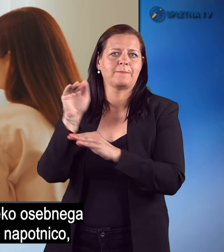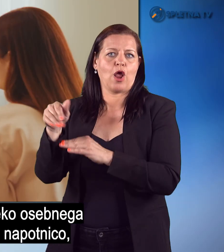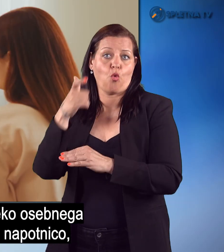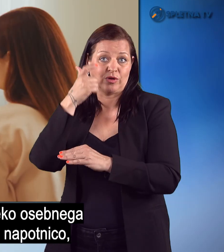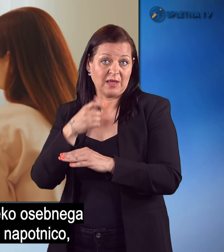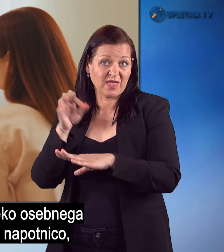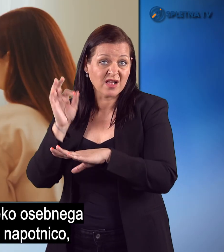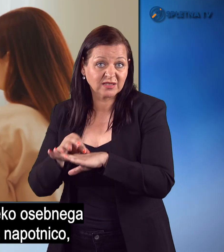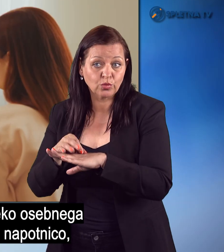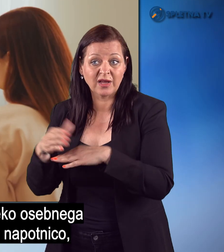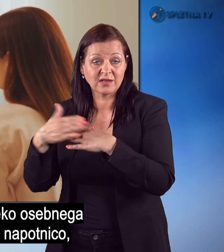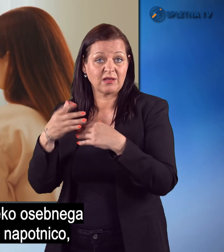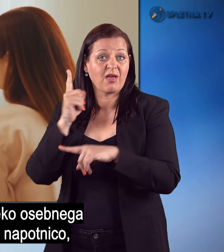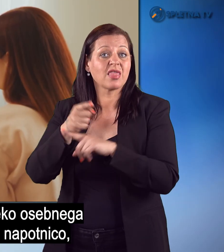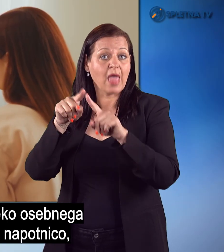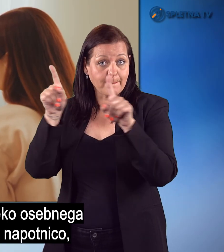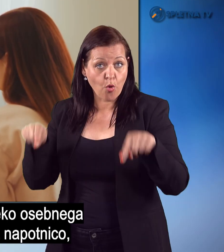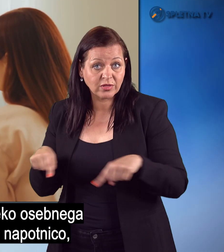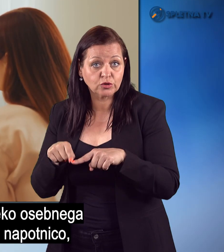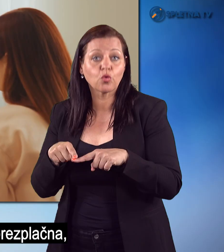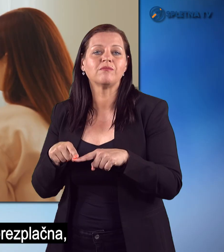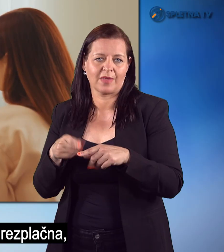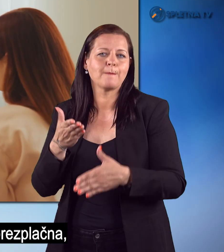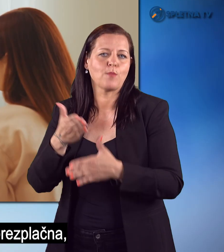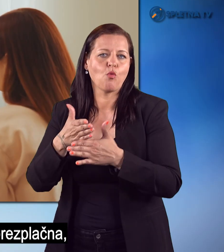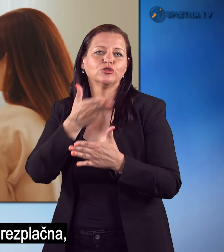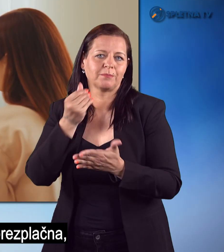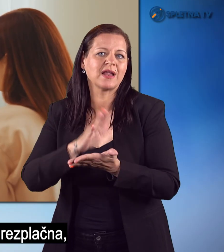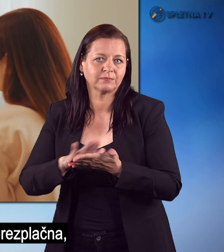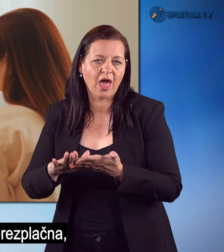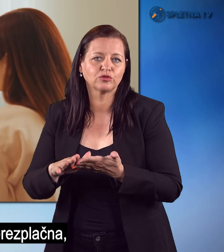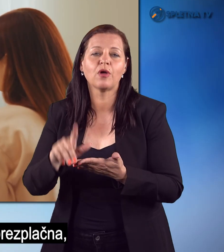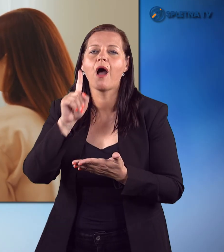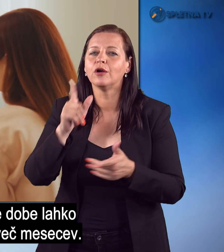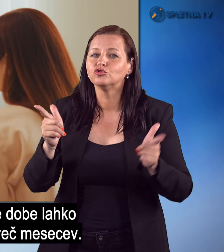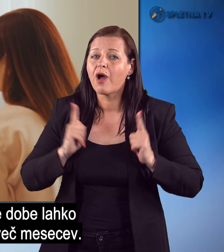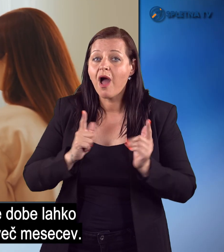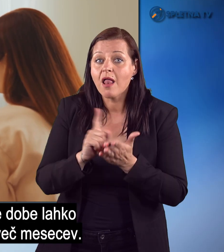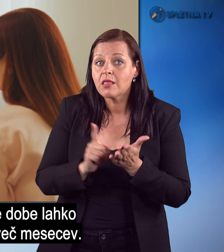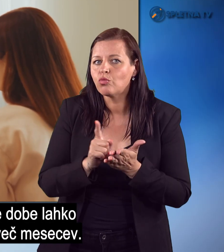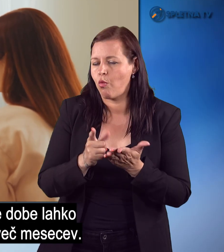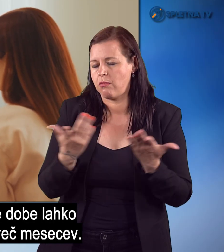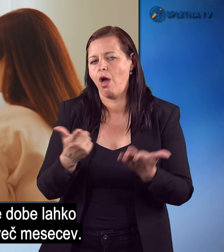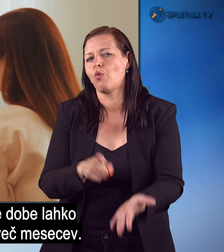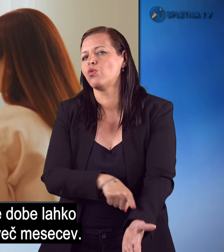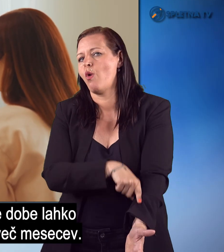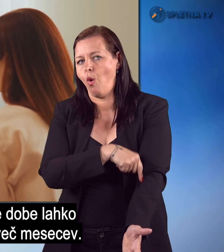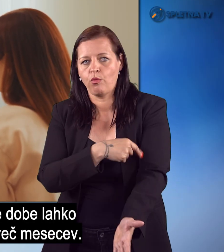preko osebnega zdravnika z napotnico, je pomoč brezplačna, a so čakalne dobe lahko dolge, tudi več